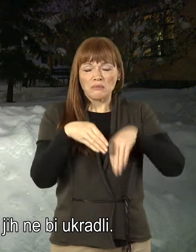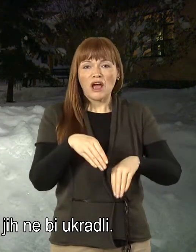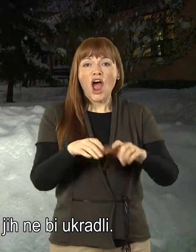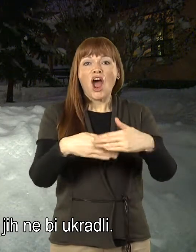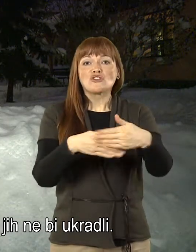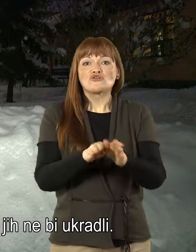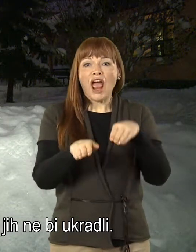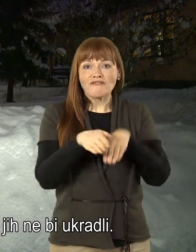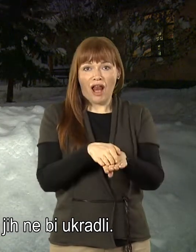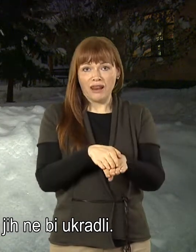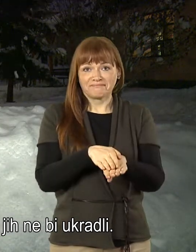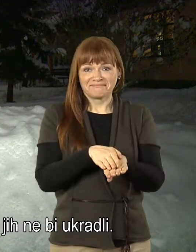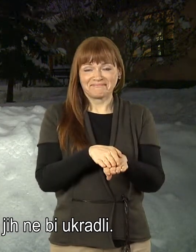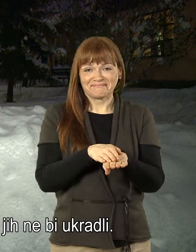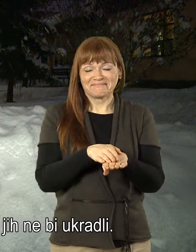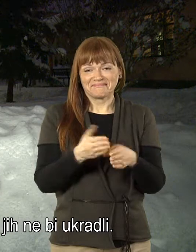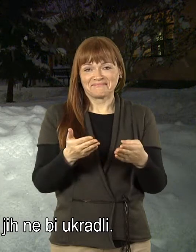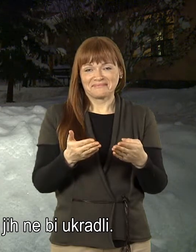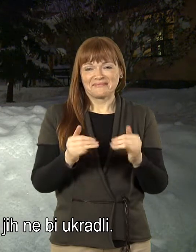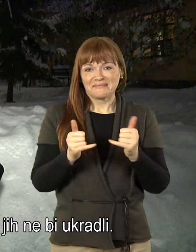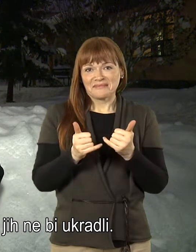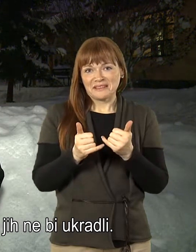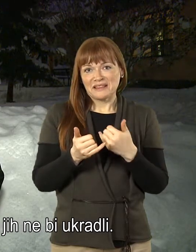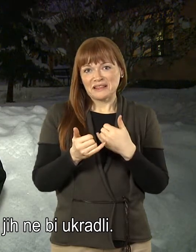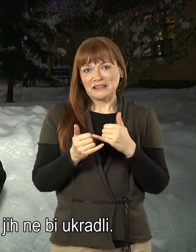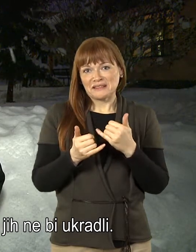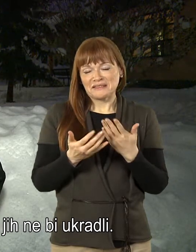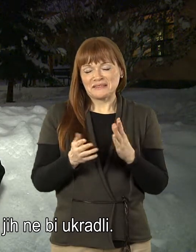Noter sem nobu, da sem dal v čevelj, da bi...